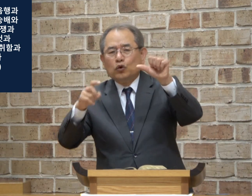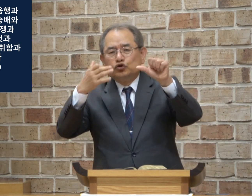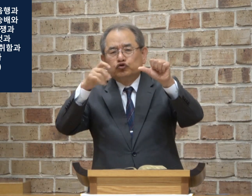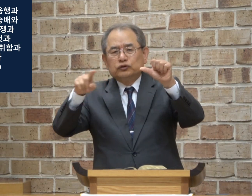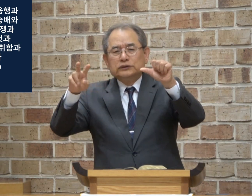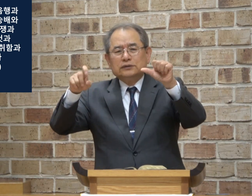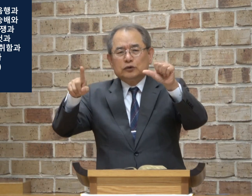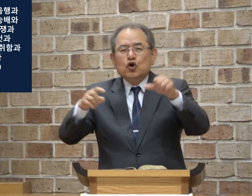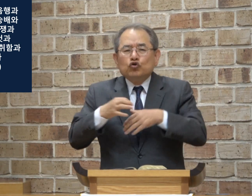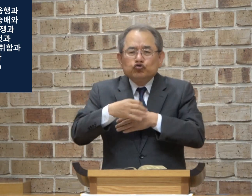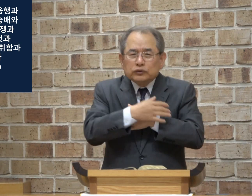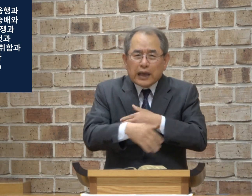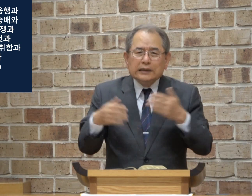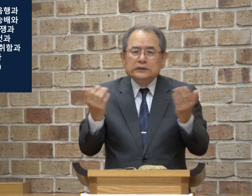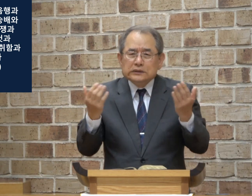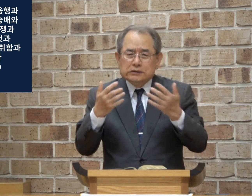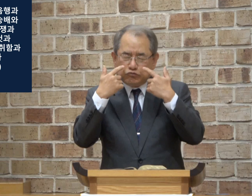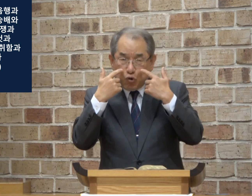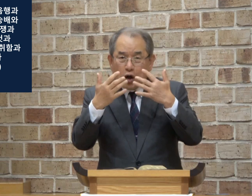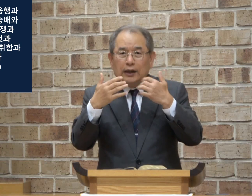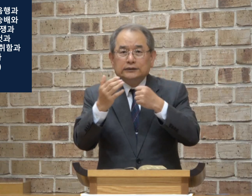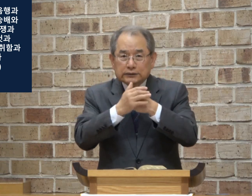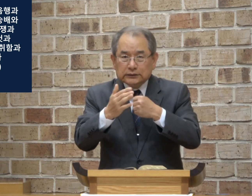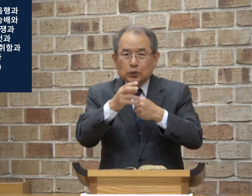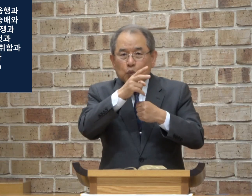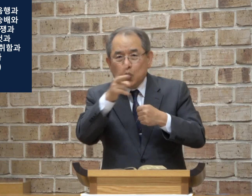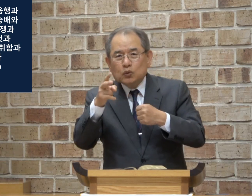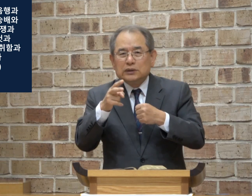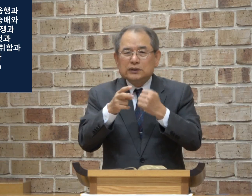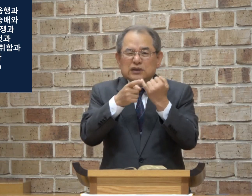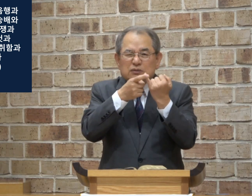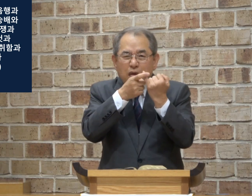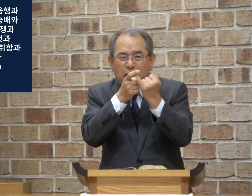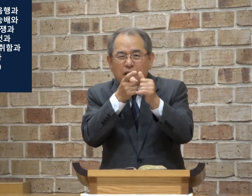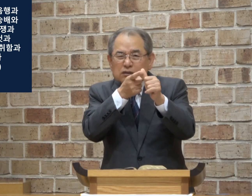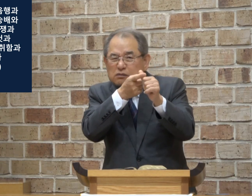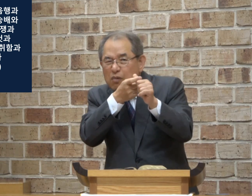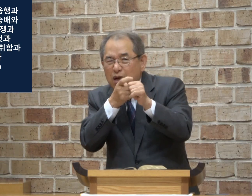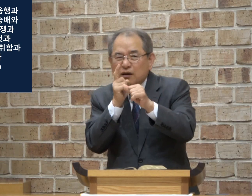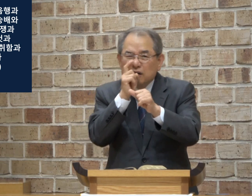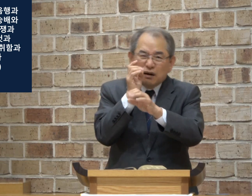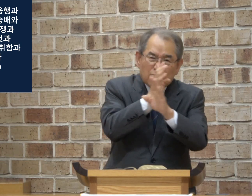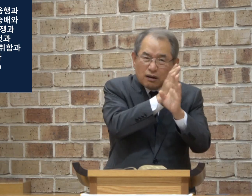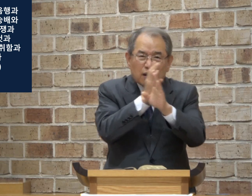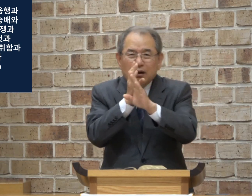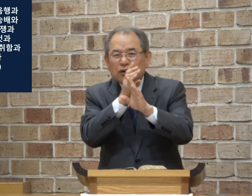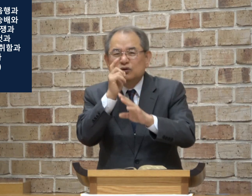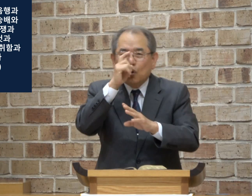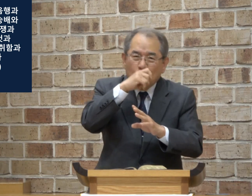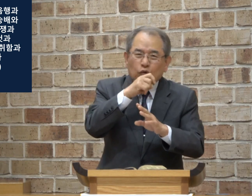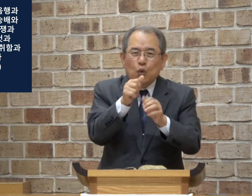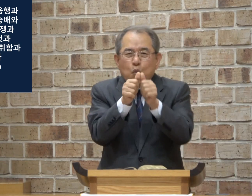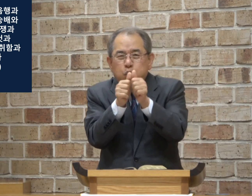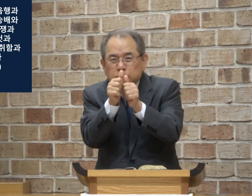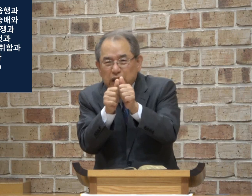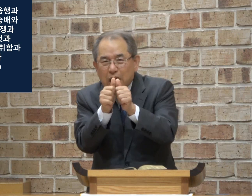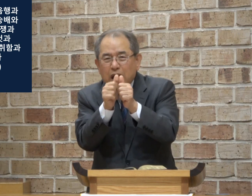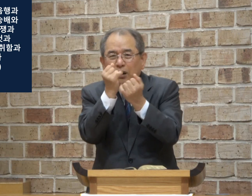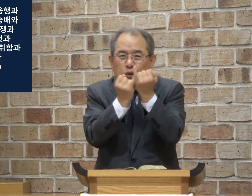갈라디아서 5장 19절부터 21절 말씀. 육체의 일은 분명하니 곧 음행과 더러운 것과